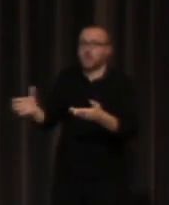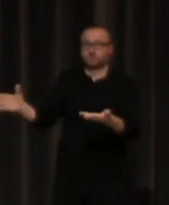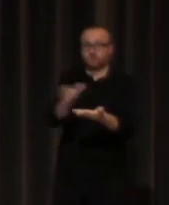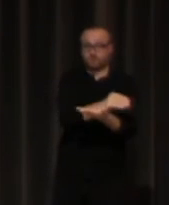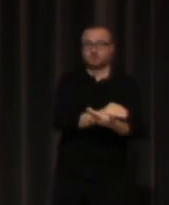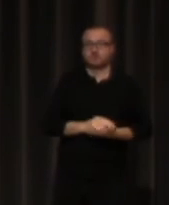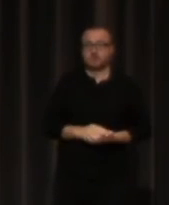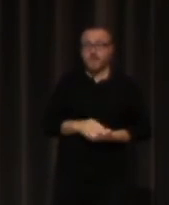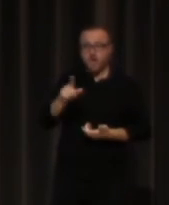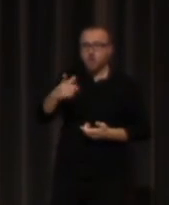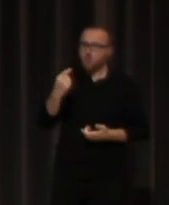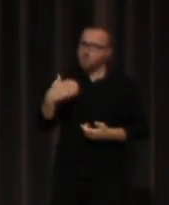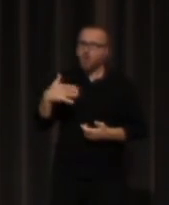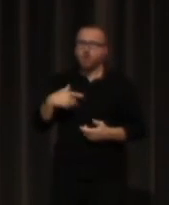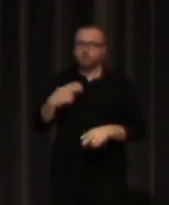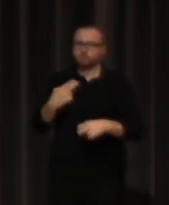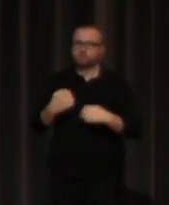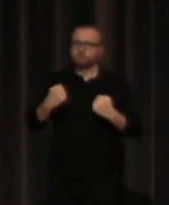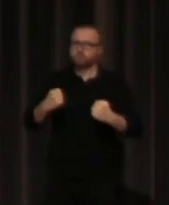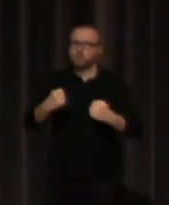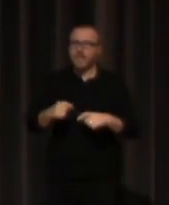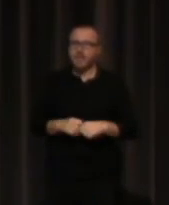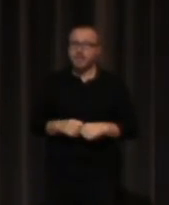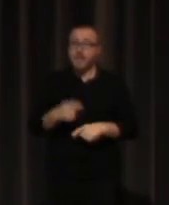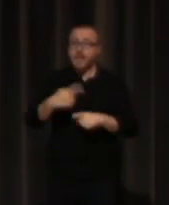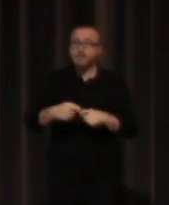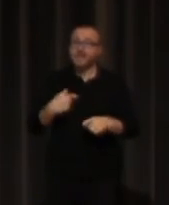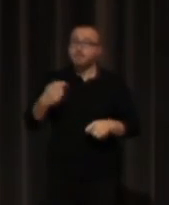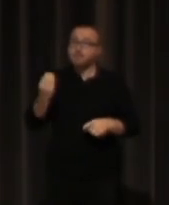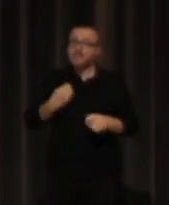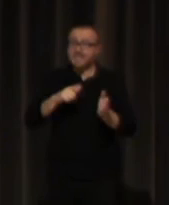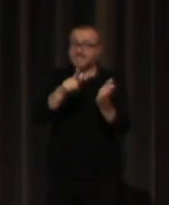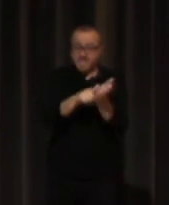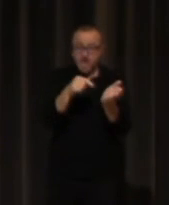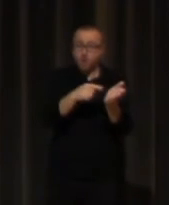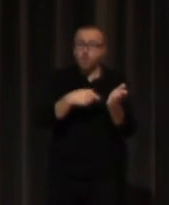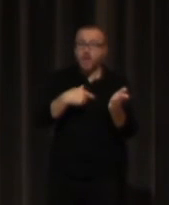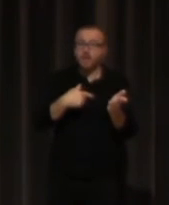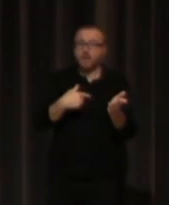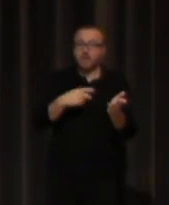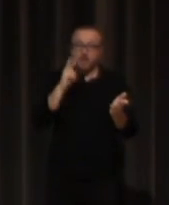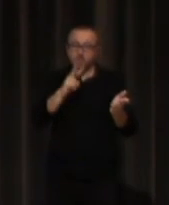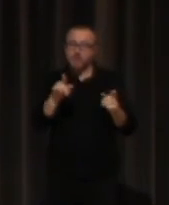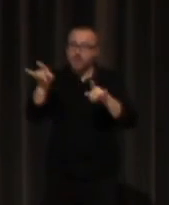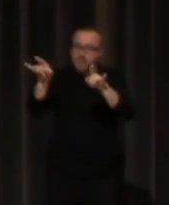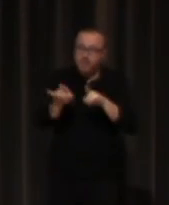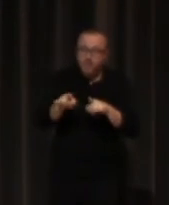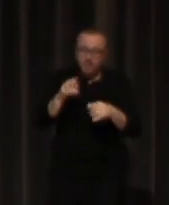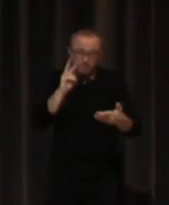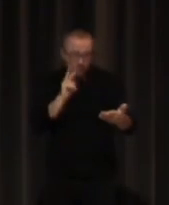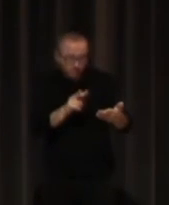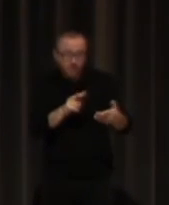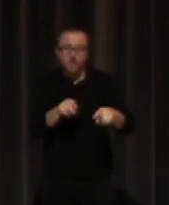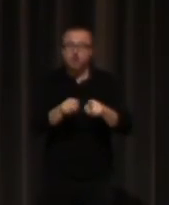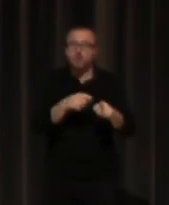perquè la llengua ens força a parlar i a utilitzar-la com si no hi pogués haver cap dubte què